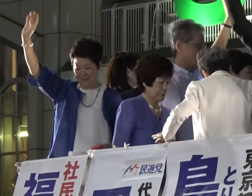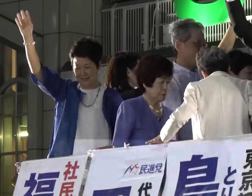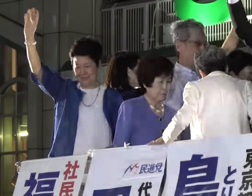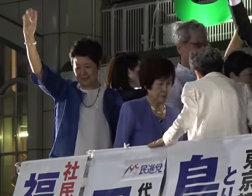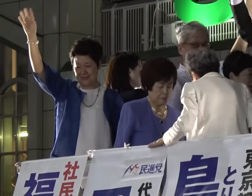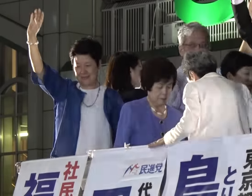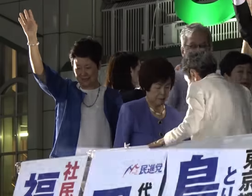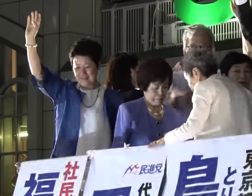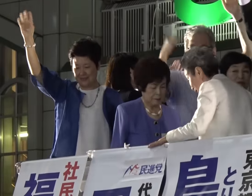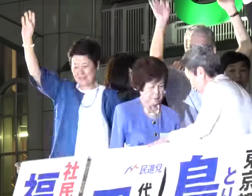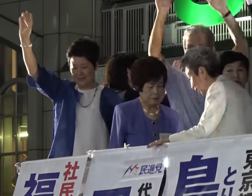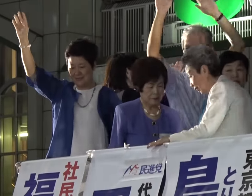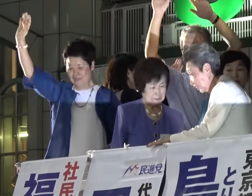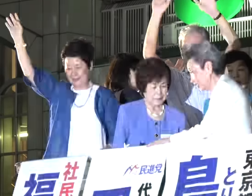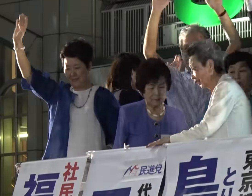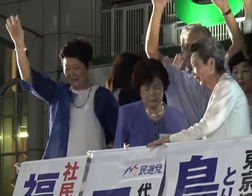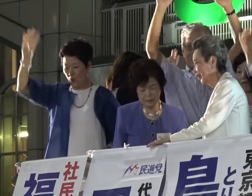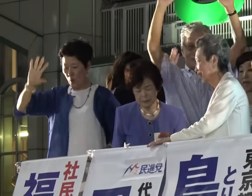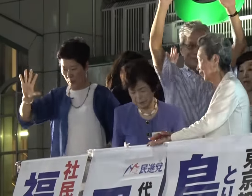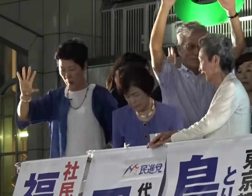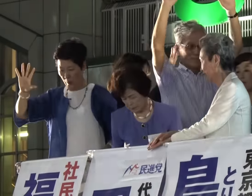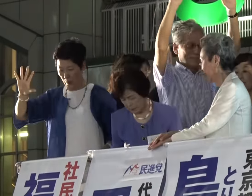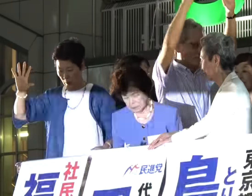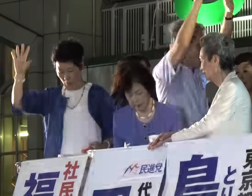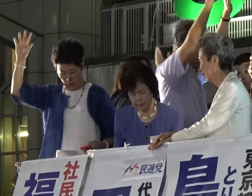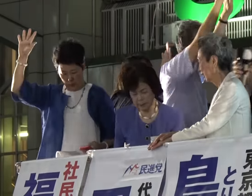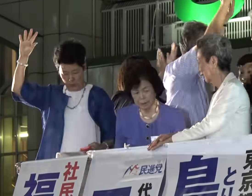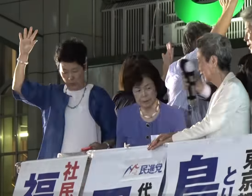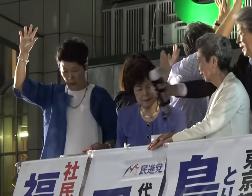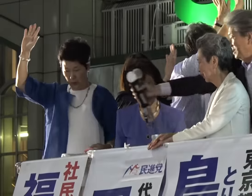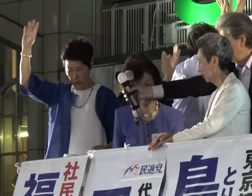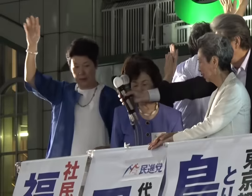、ありがとうございました、どうも。